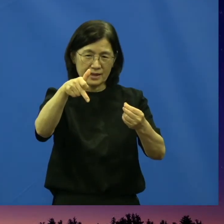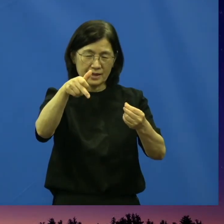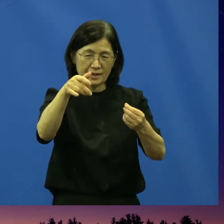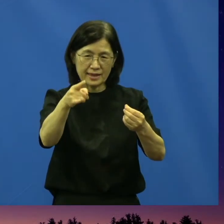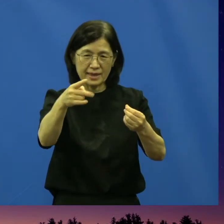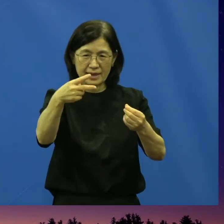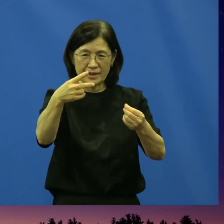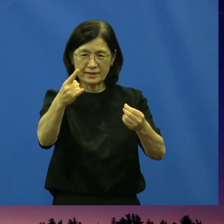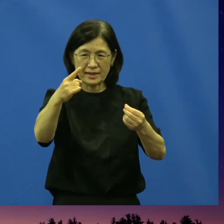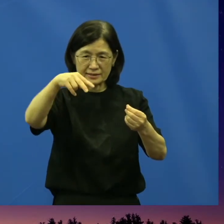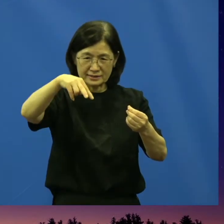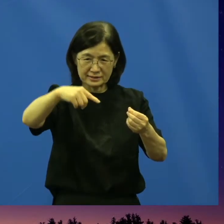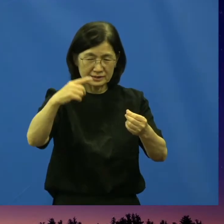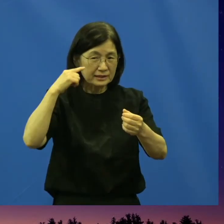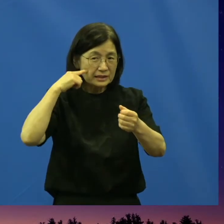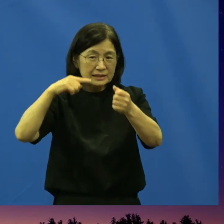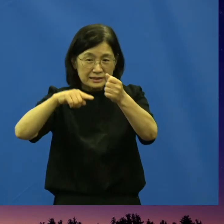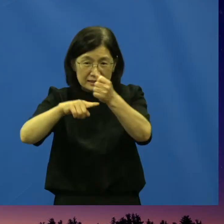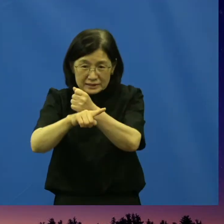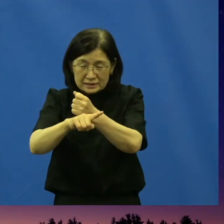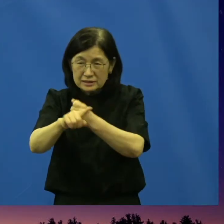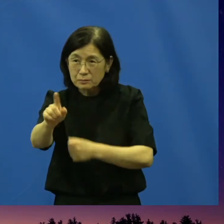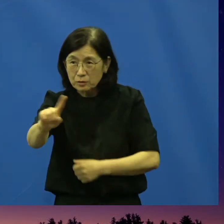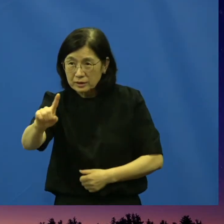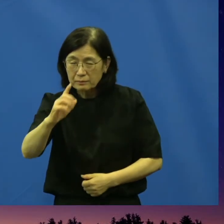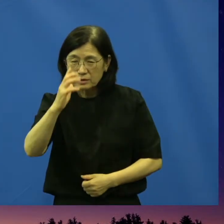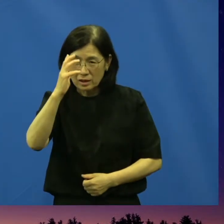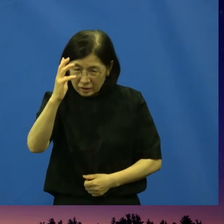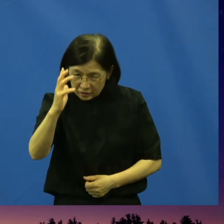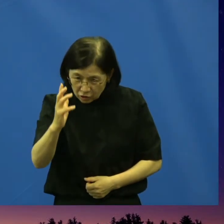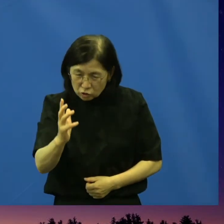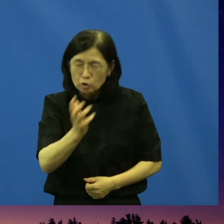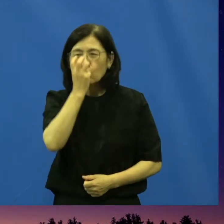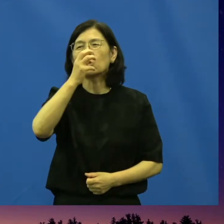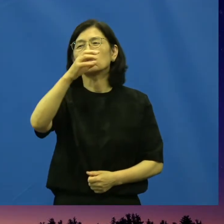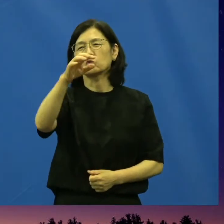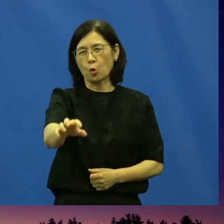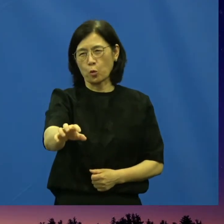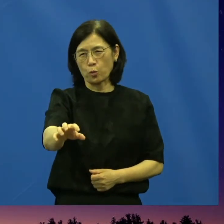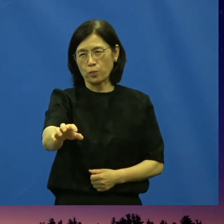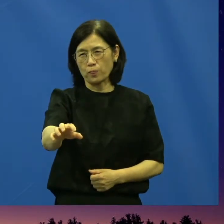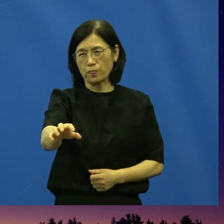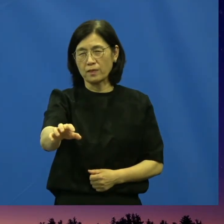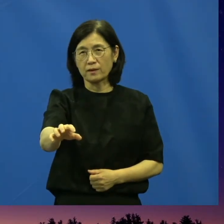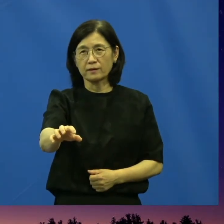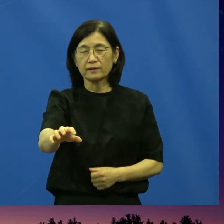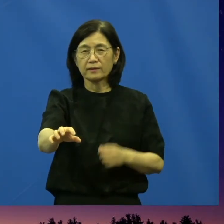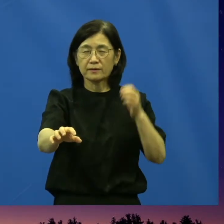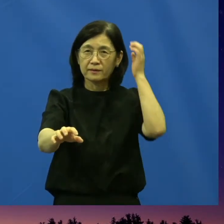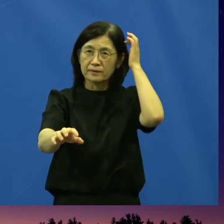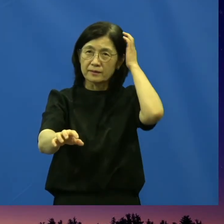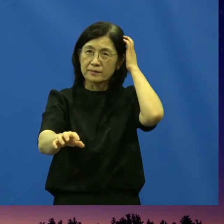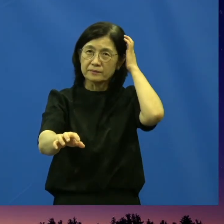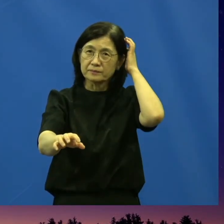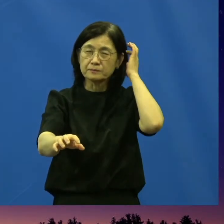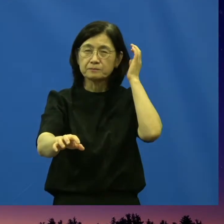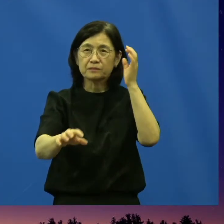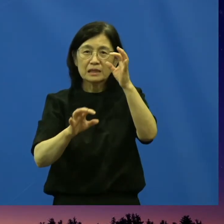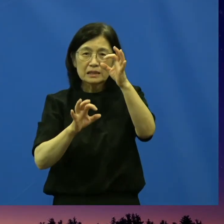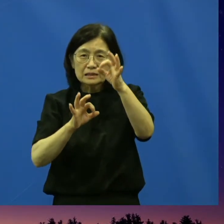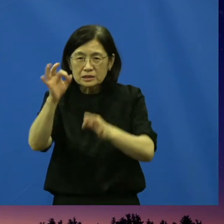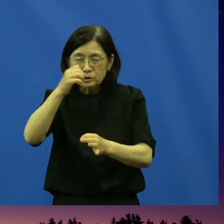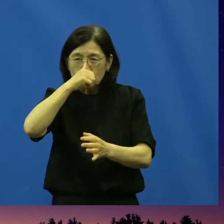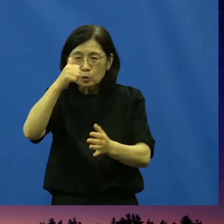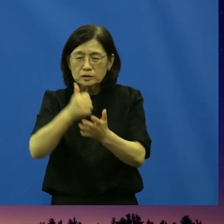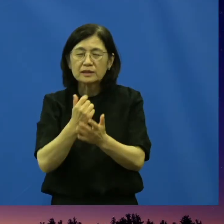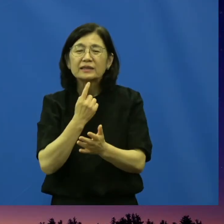장소라는 겁니다. 성스러운 장소, 홀리 플레이스. 그러니까 부정한 자들을 위한 피난처다. 부정한